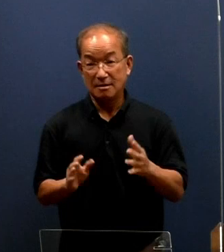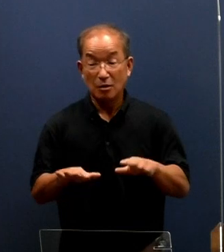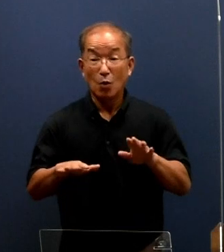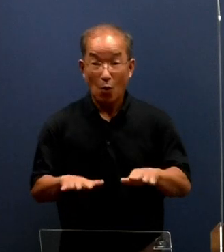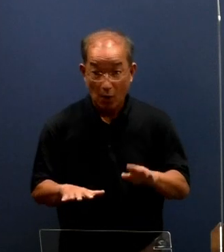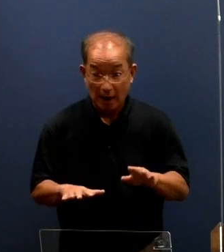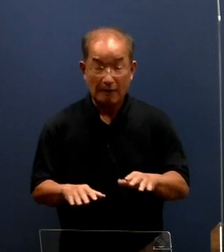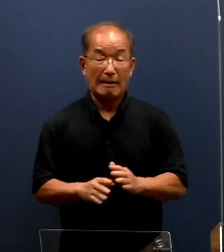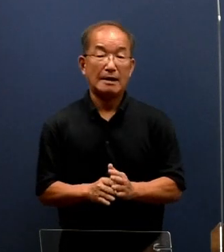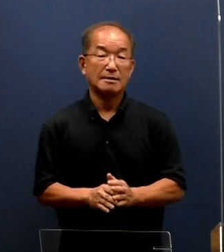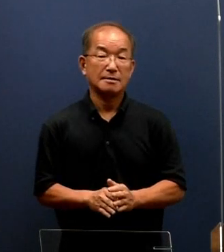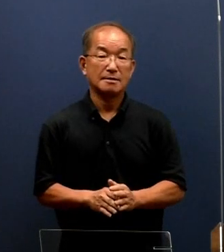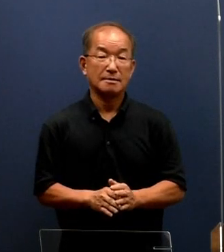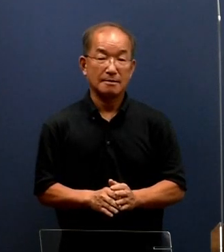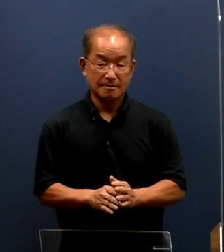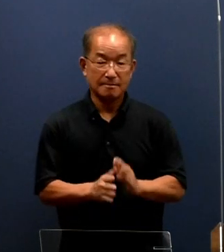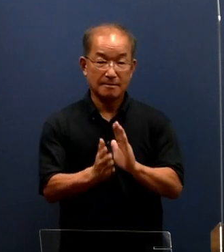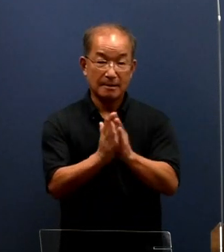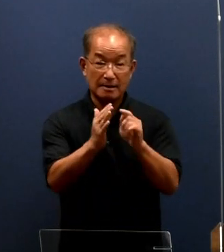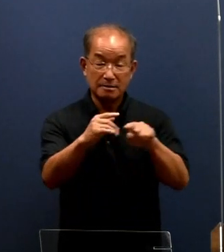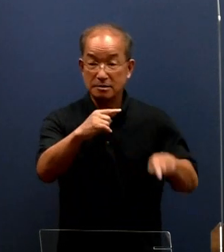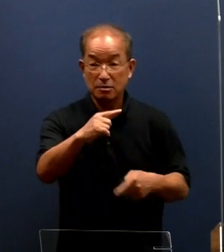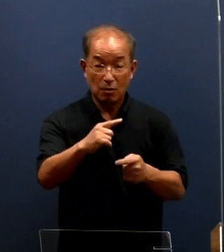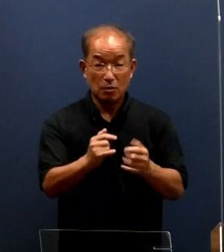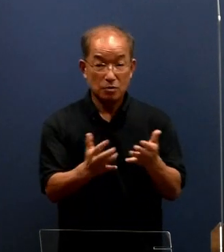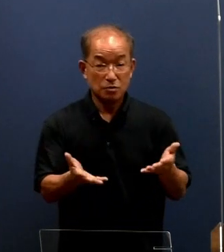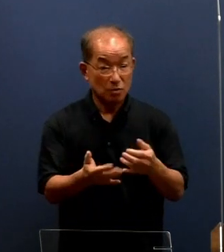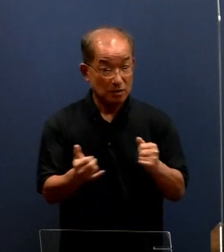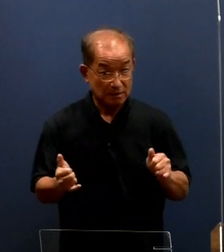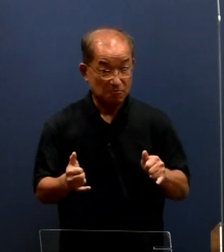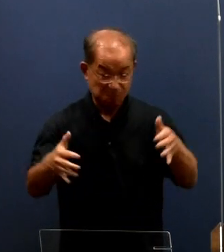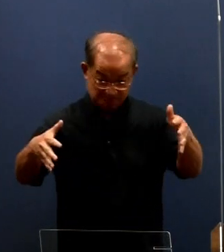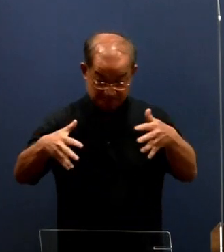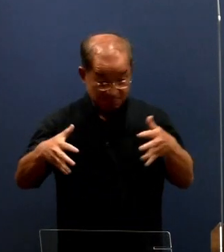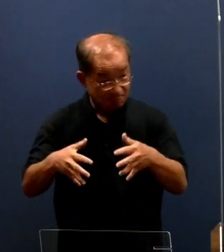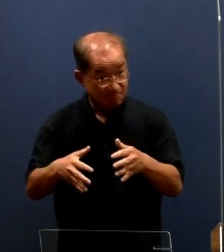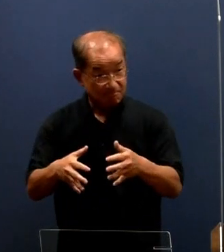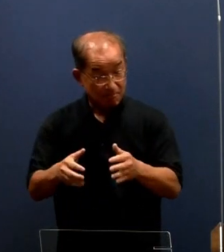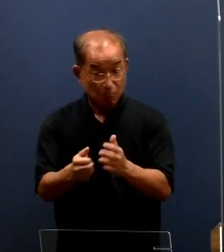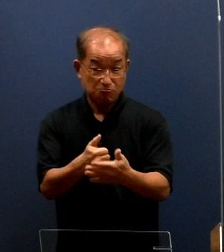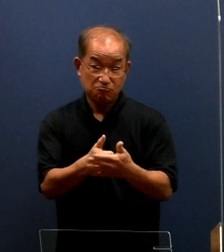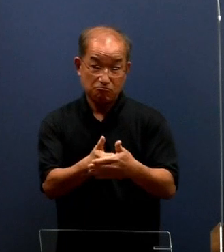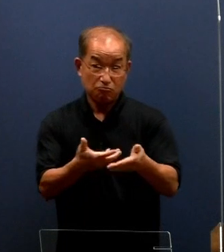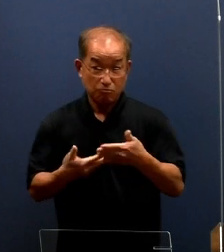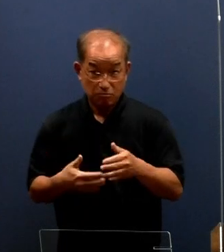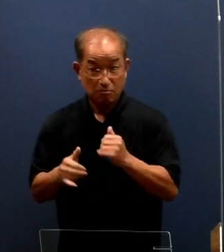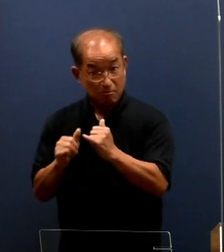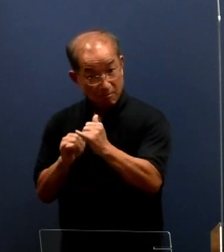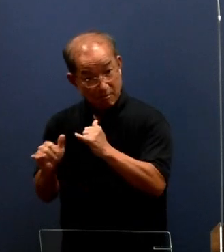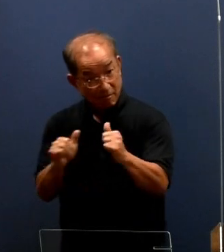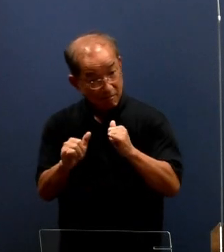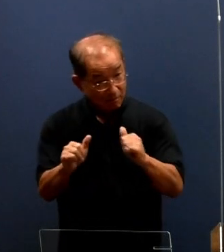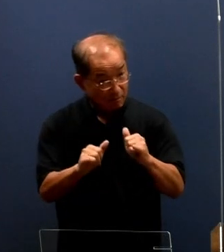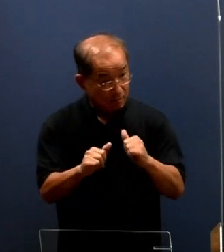本庁職員の皆さんを動員することで、まあ、クリアできそうだ、まあ、そういうことです。